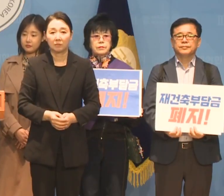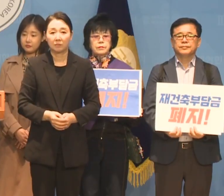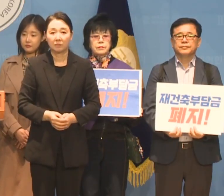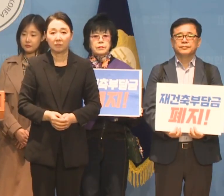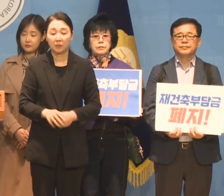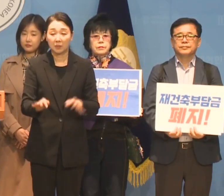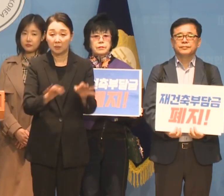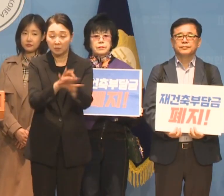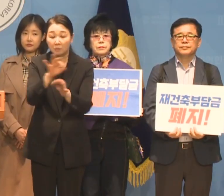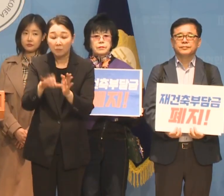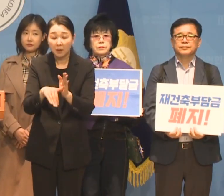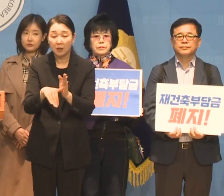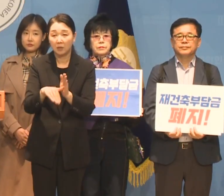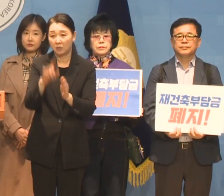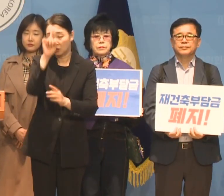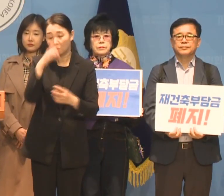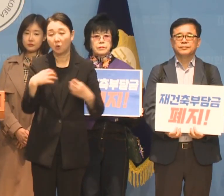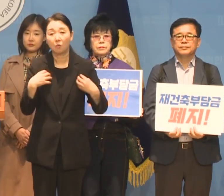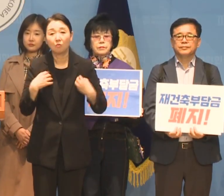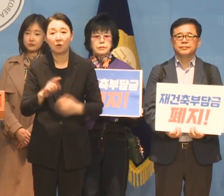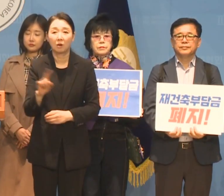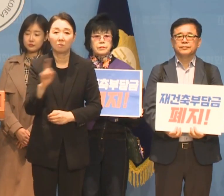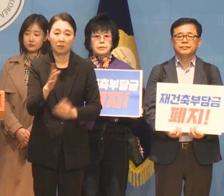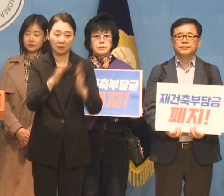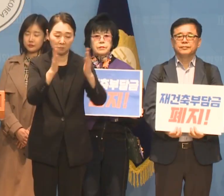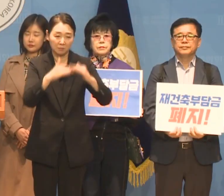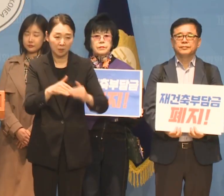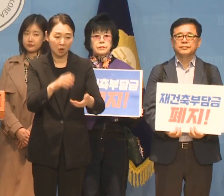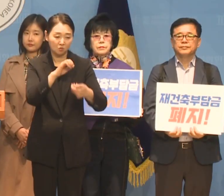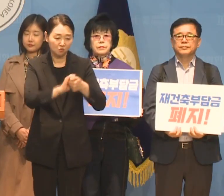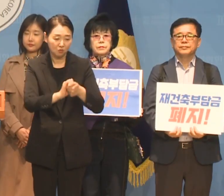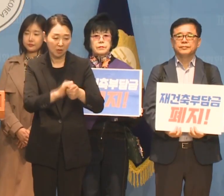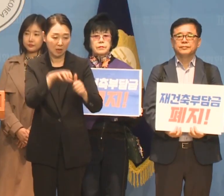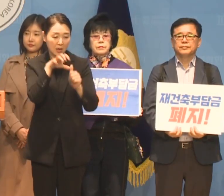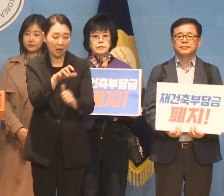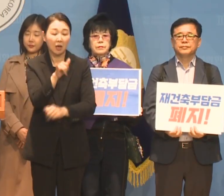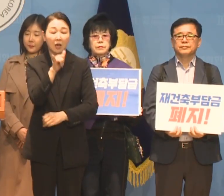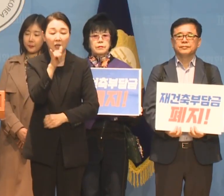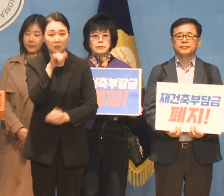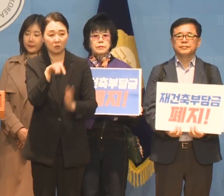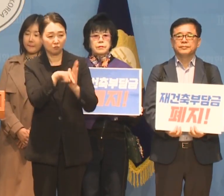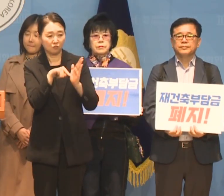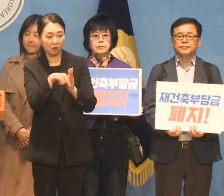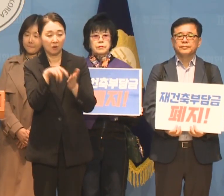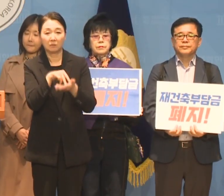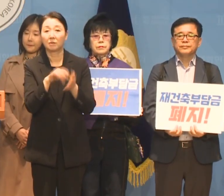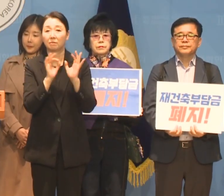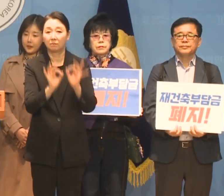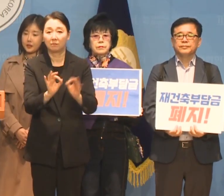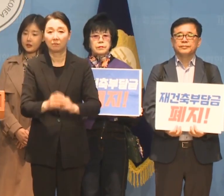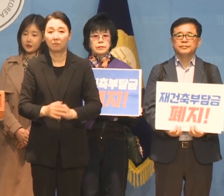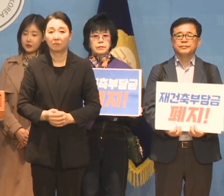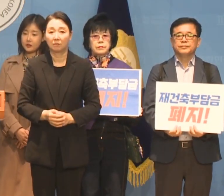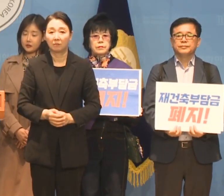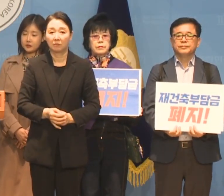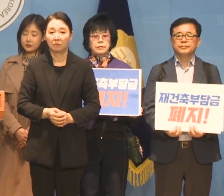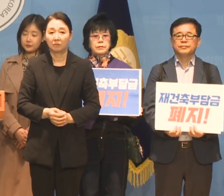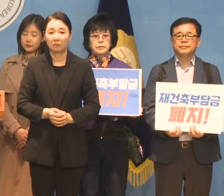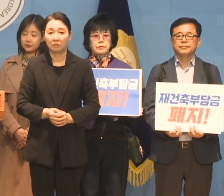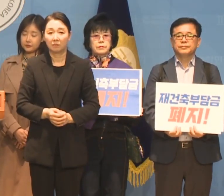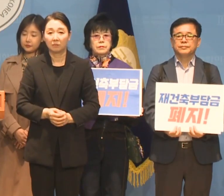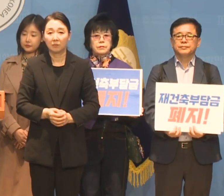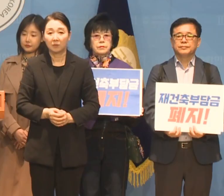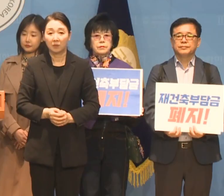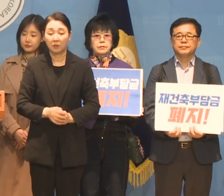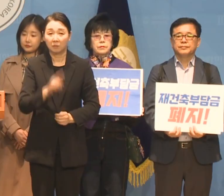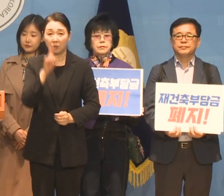시장에는 정부가 재건축을 규제 대상으로 바라보고 있다는 부정적인 시그널로 작용하고 있습니다. 이러한 나쁜